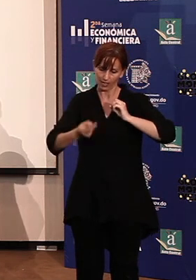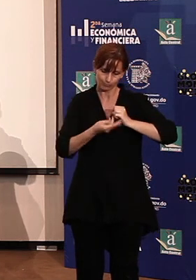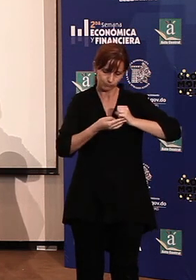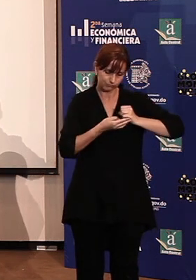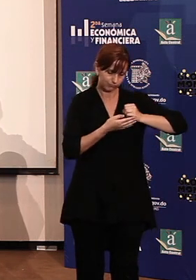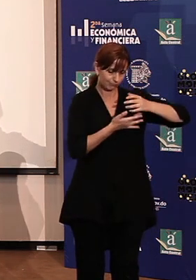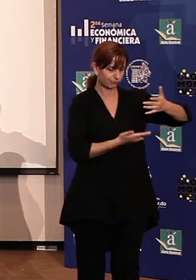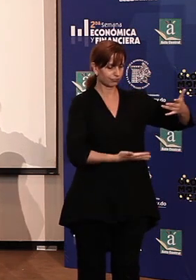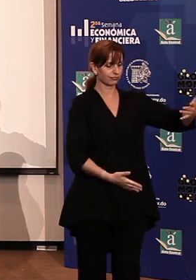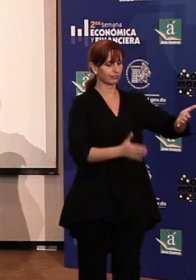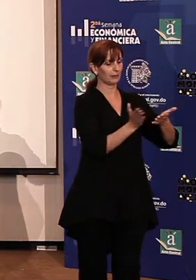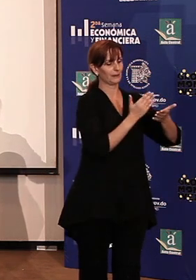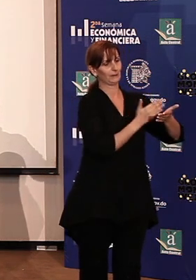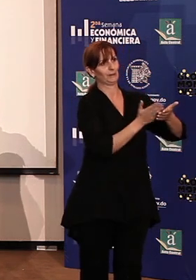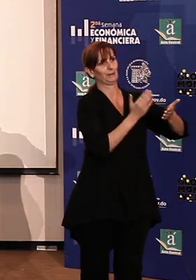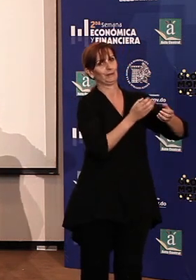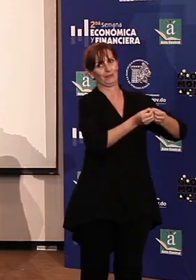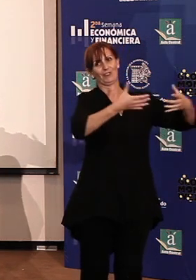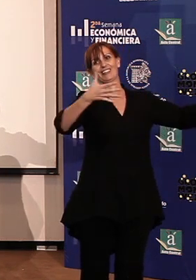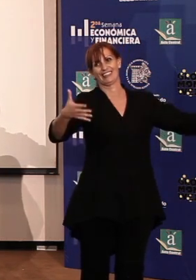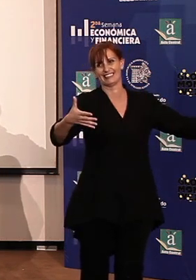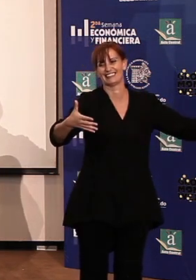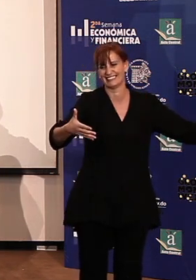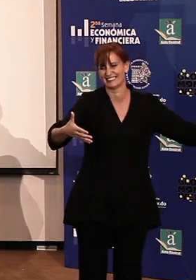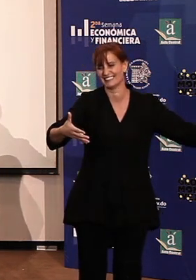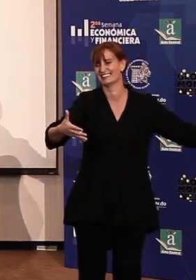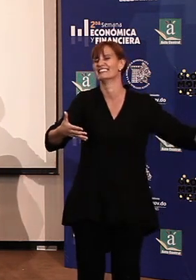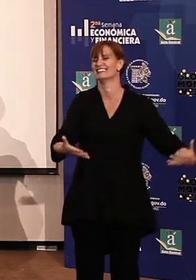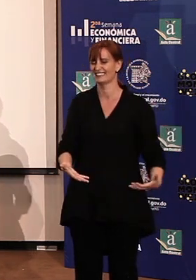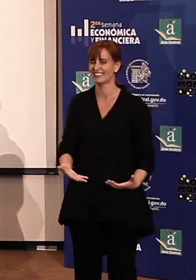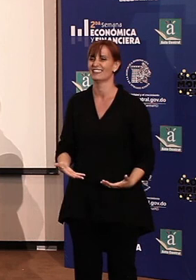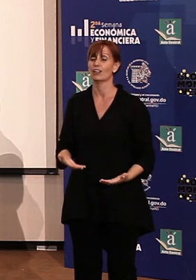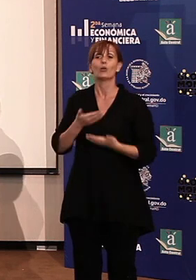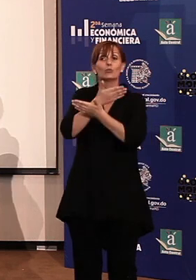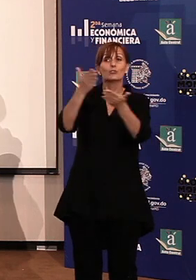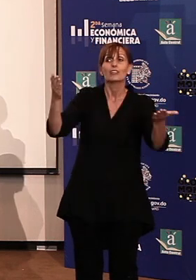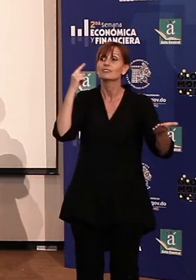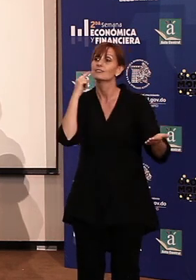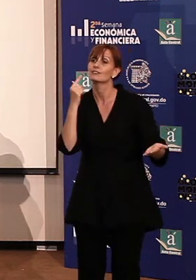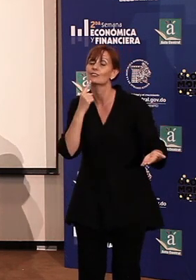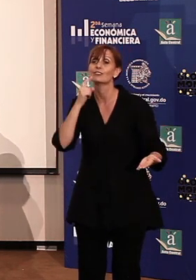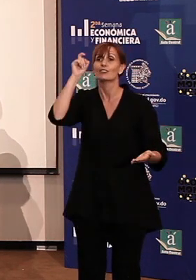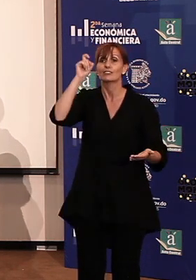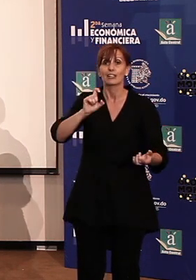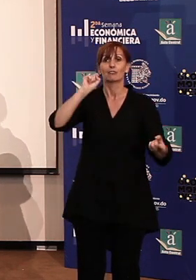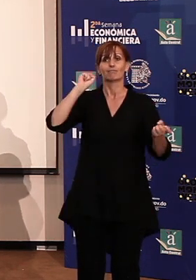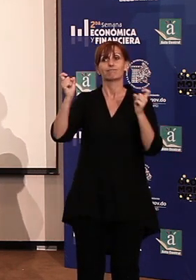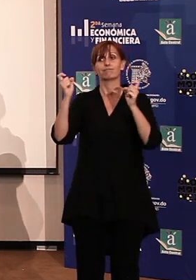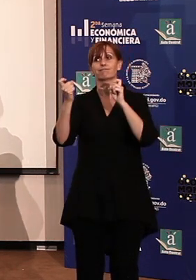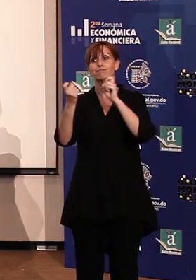extraordinario entonces los call centers son los que van a ir cambiando el día de mañana entonces cuando haya que cobrarles a estos